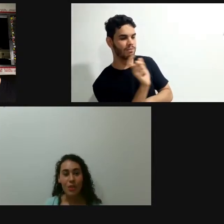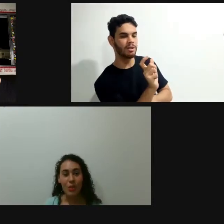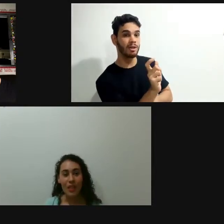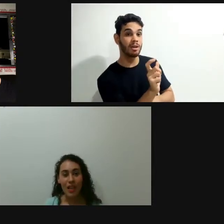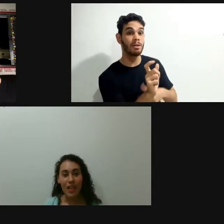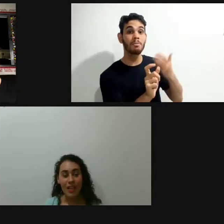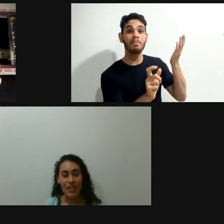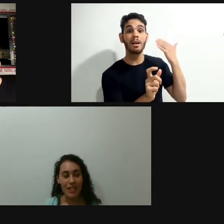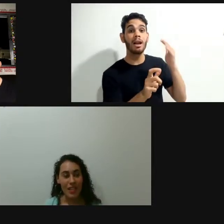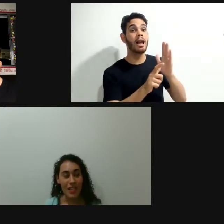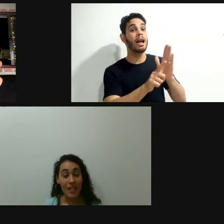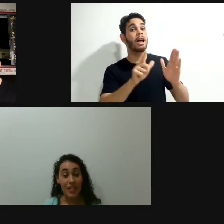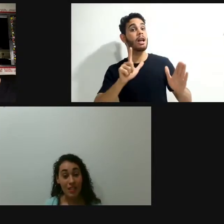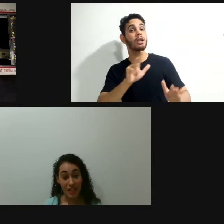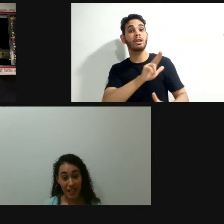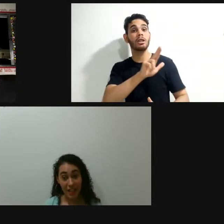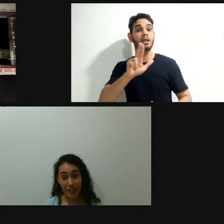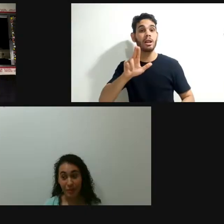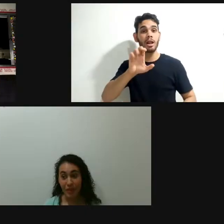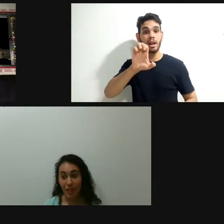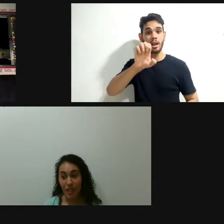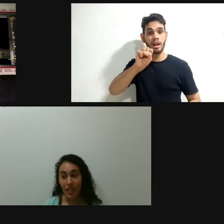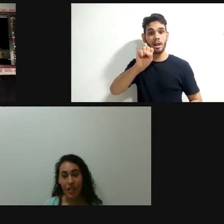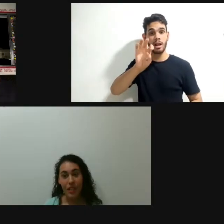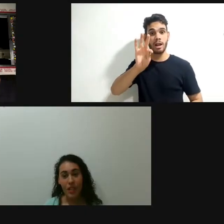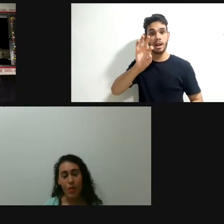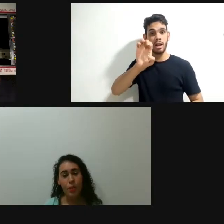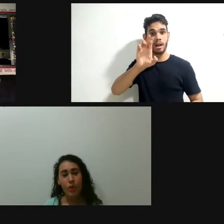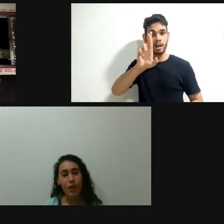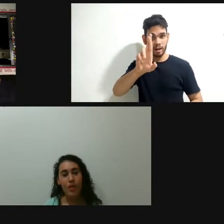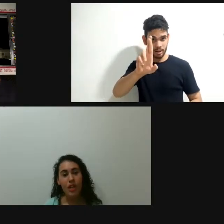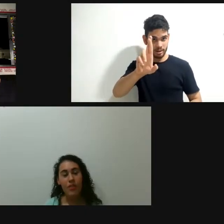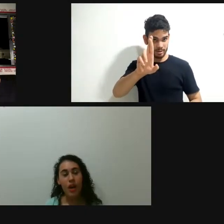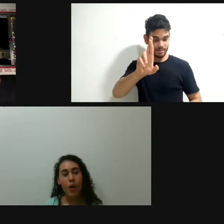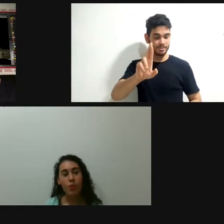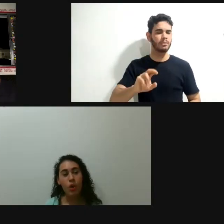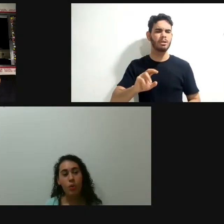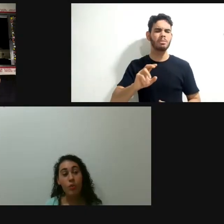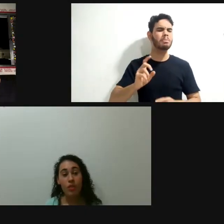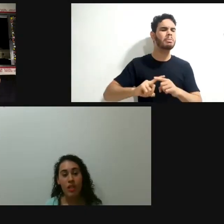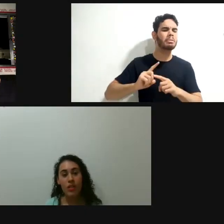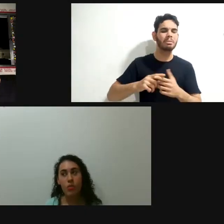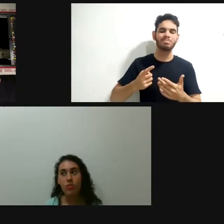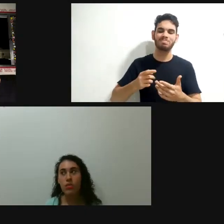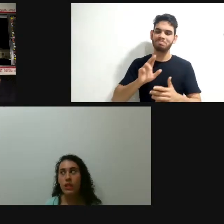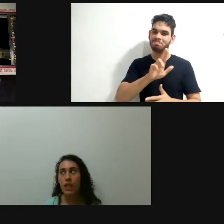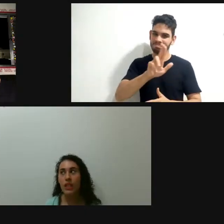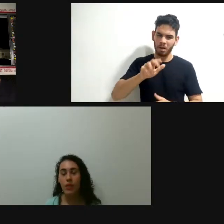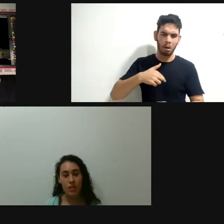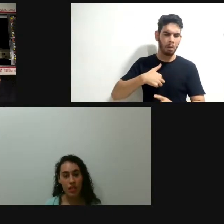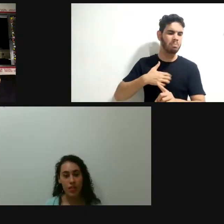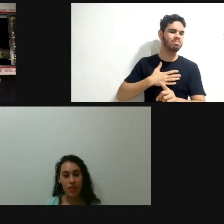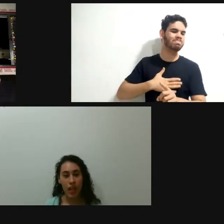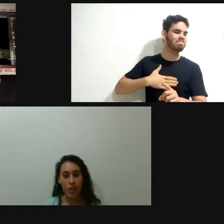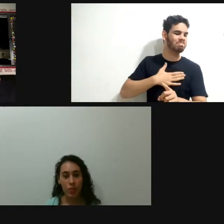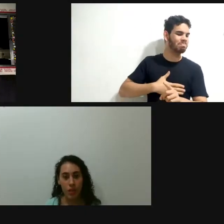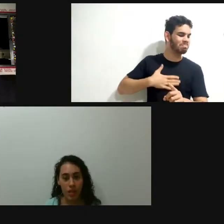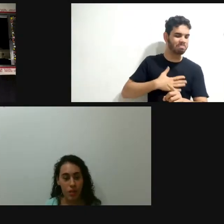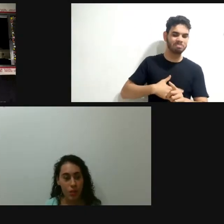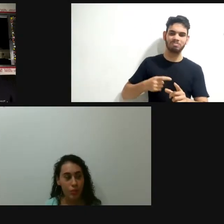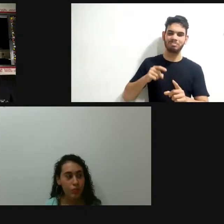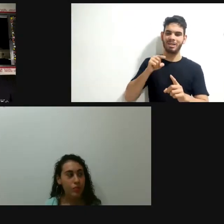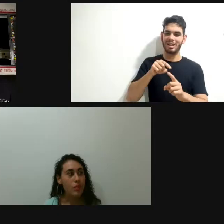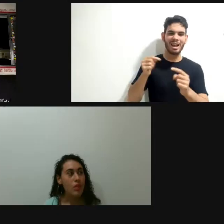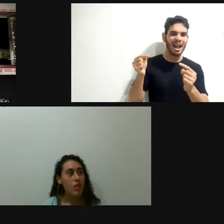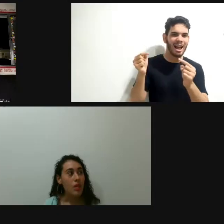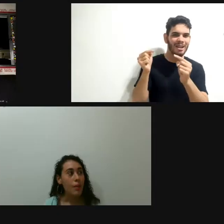Antes, o nome dela ia ser Esther. Porque eu achava um nome bonito, ele tem um significado